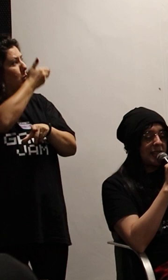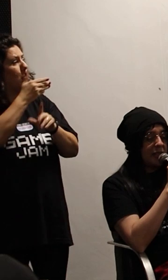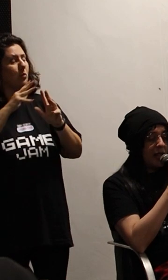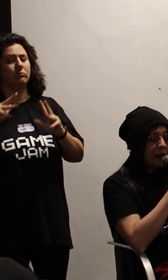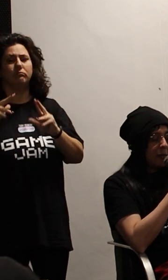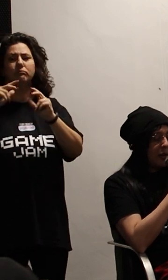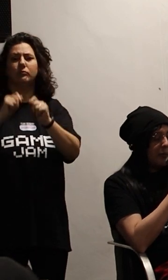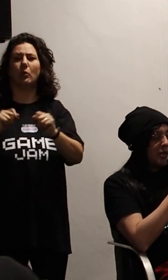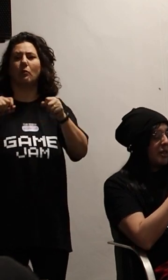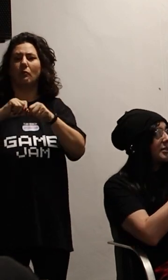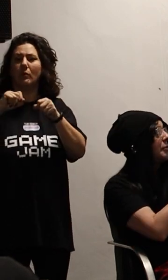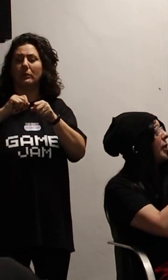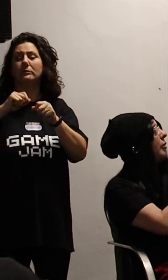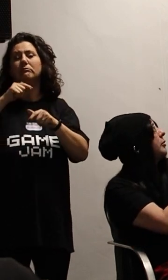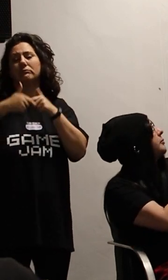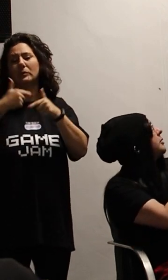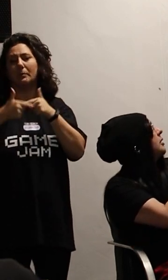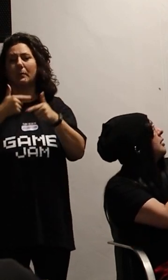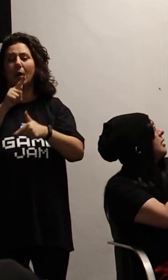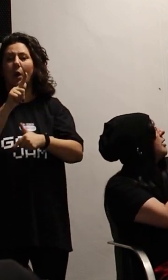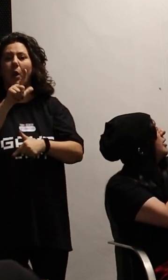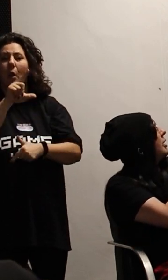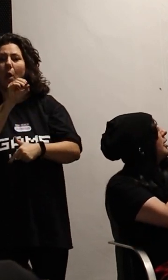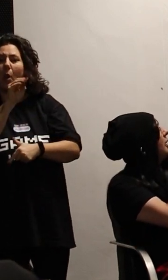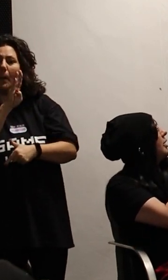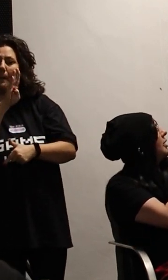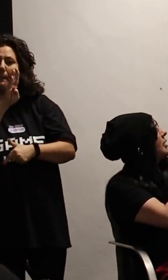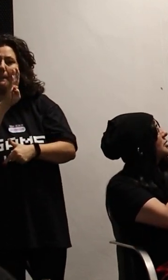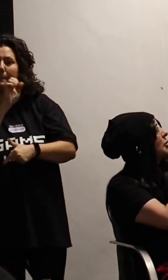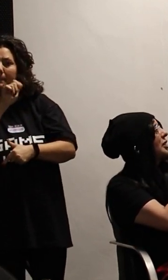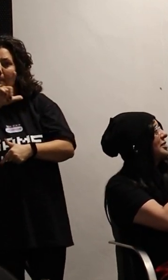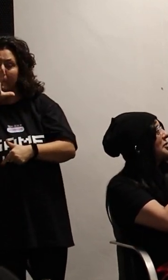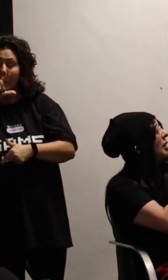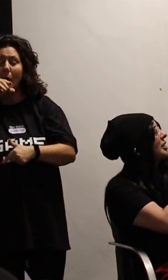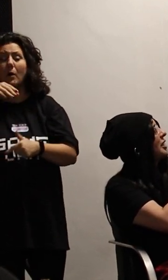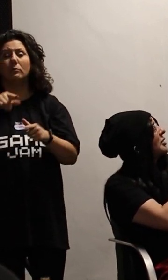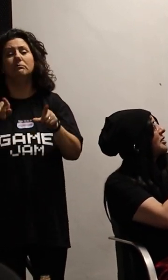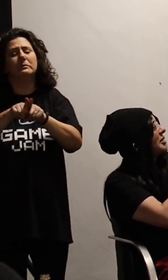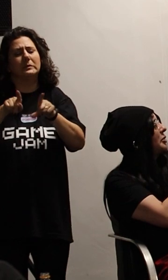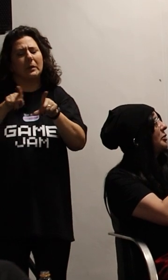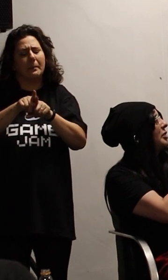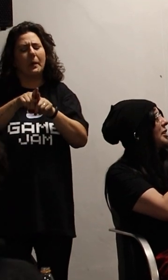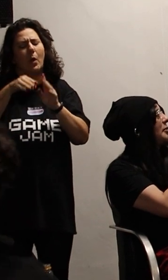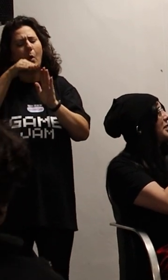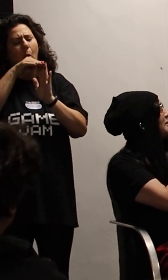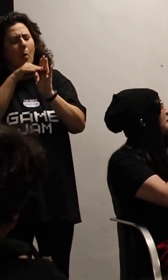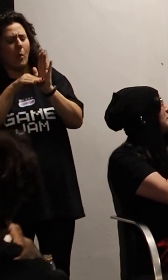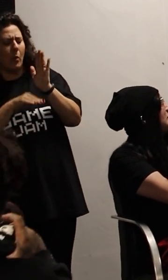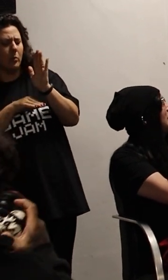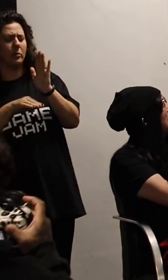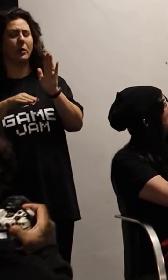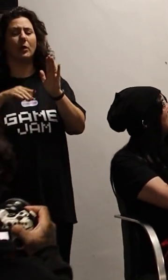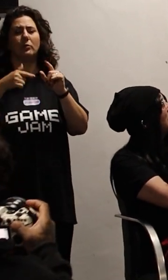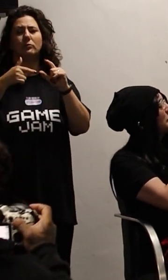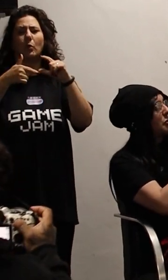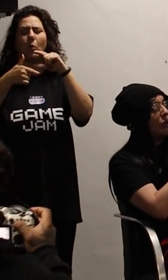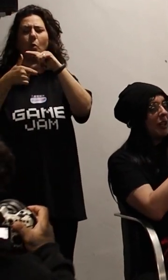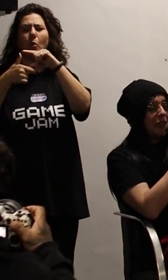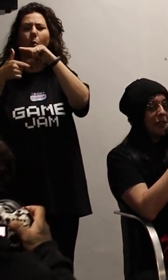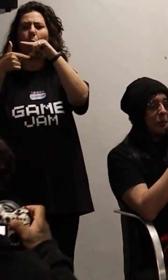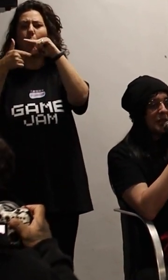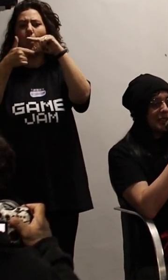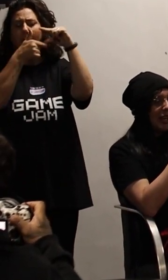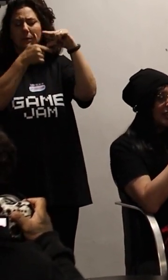e da sede da Global Game Jam de São Paulo. Sou roteirista de quadrinhos, escritora, mestra de RPG,